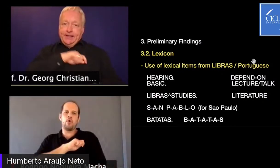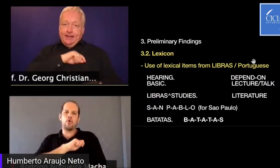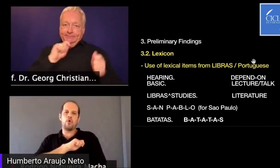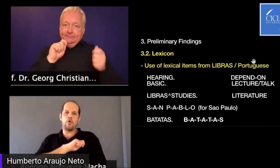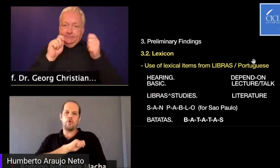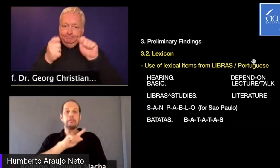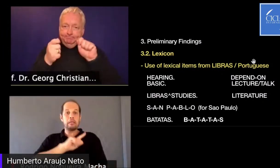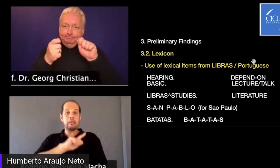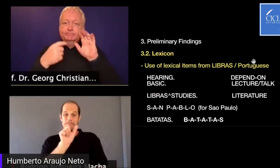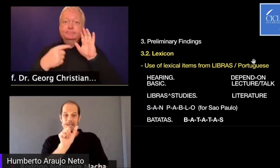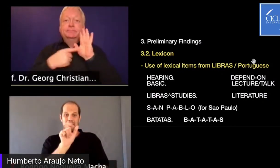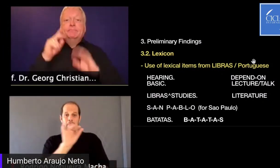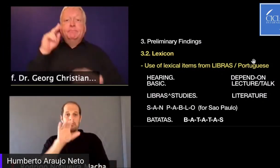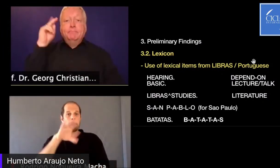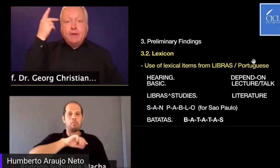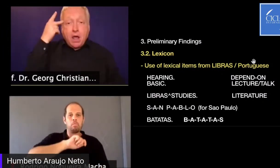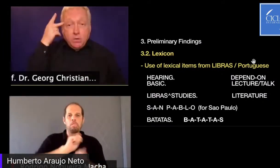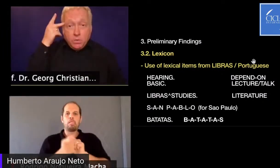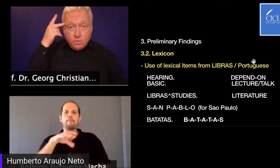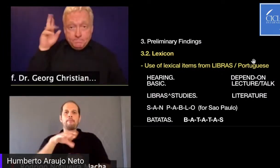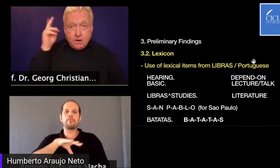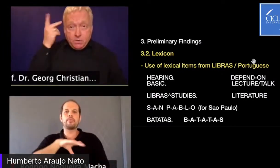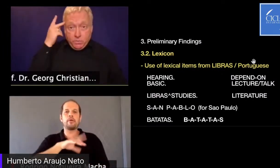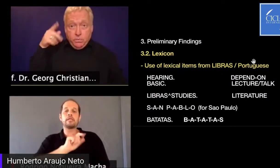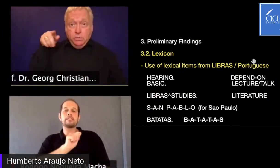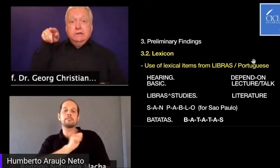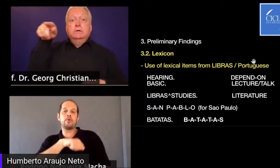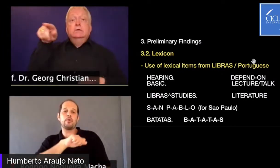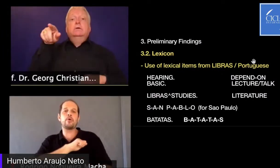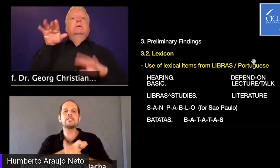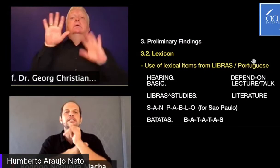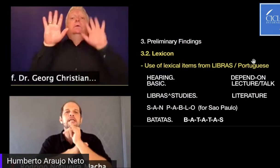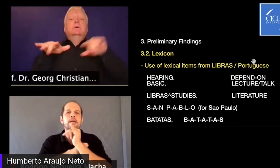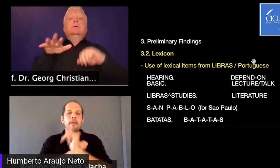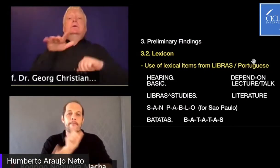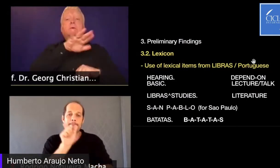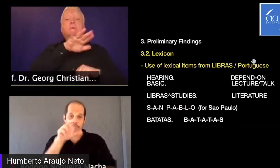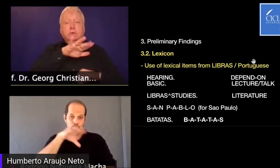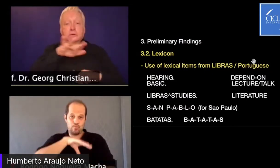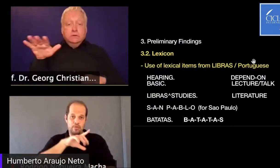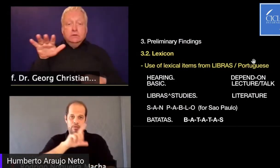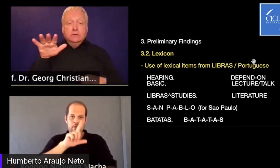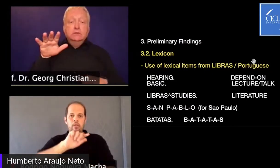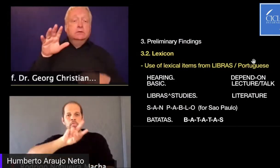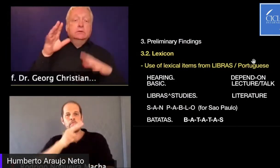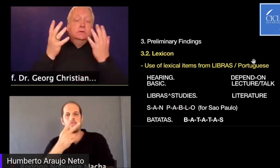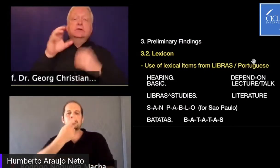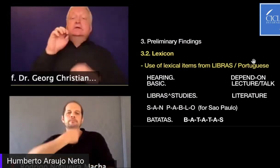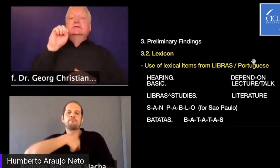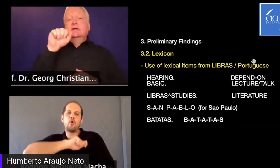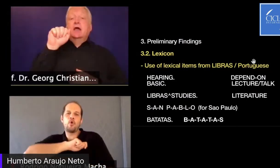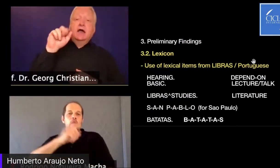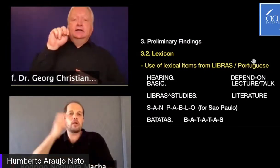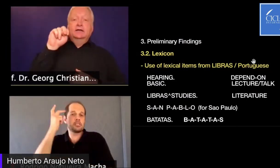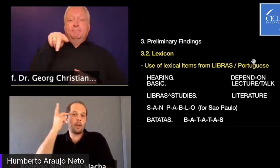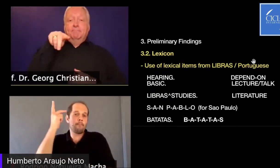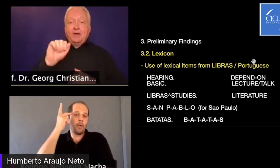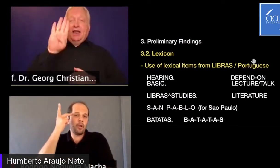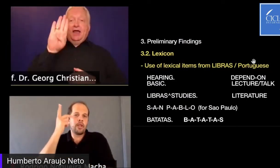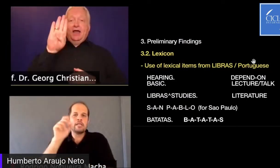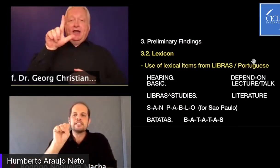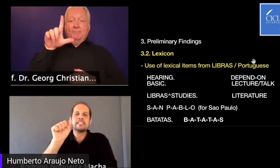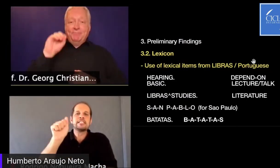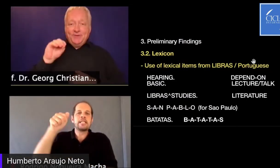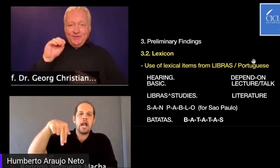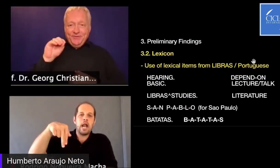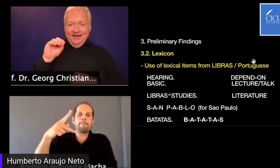nem português sendo atravessado na produção, mas o espanhol. A pessoa